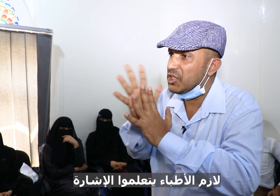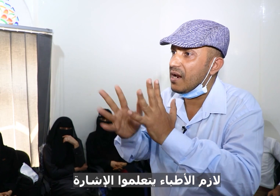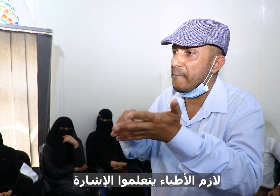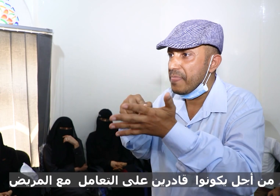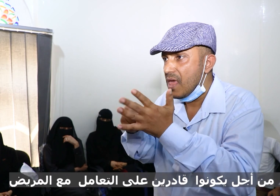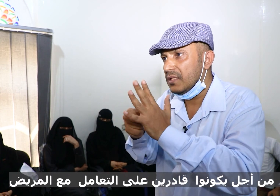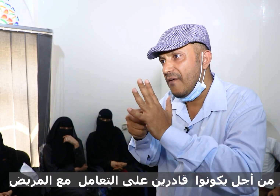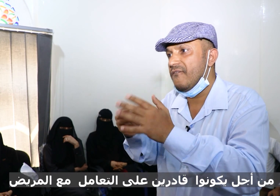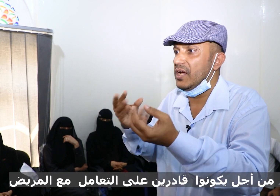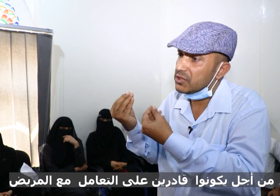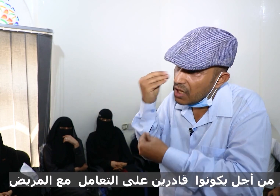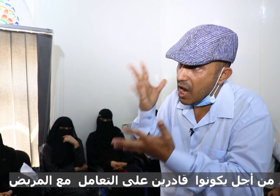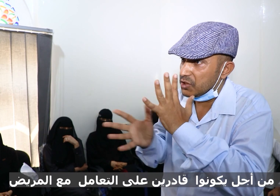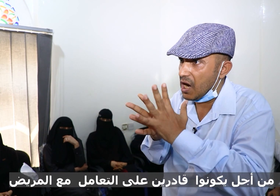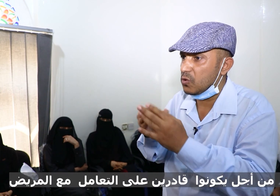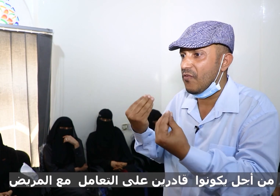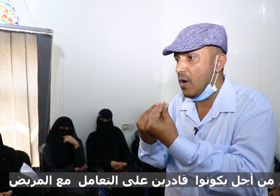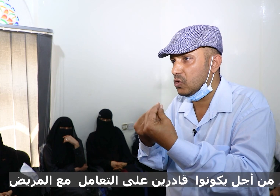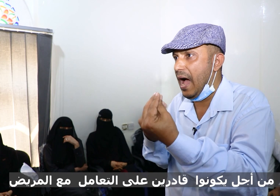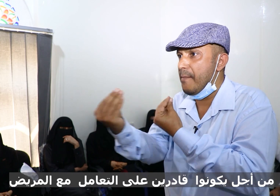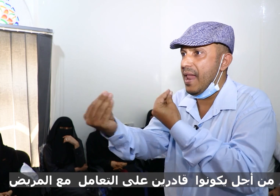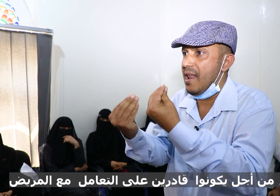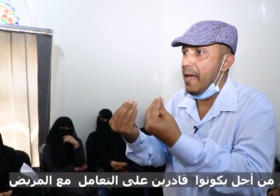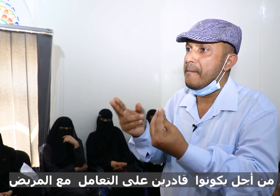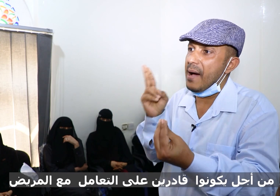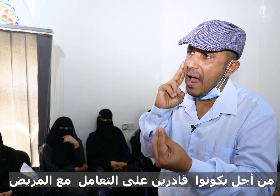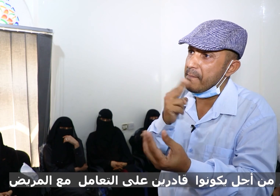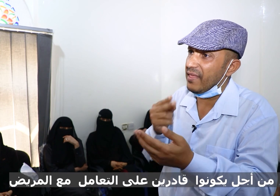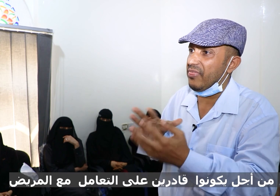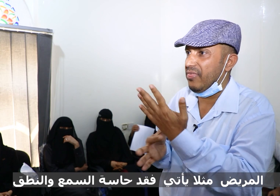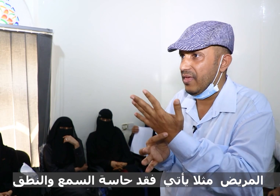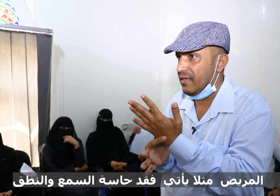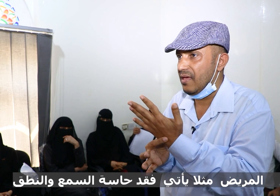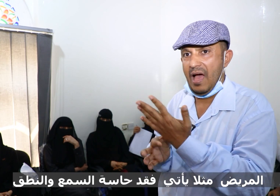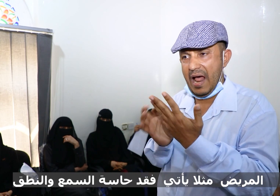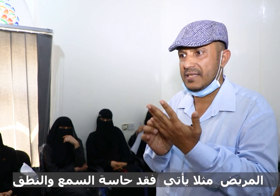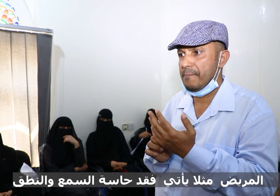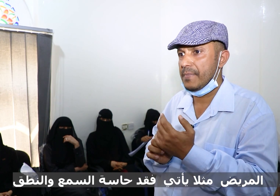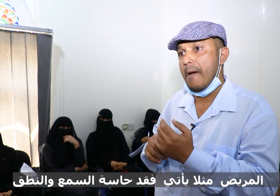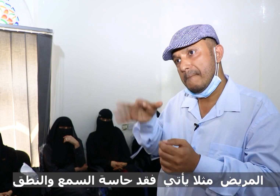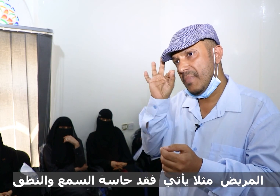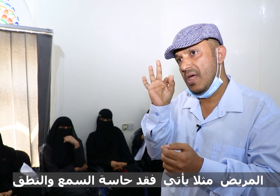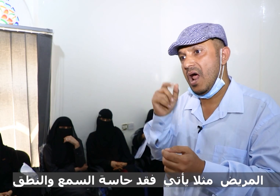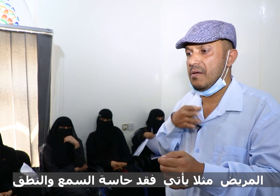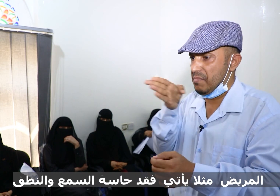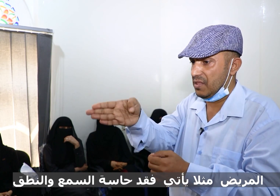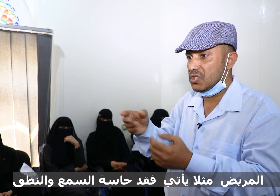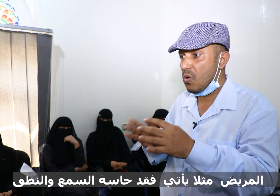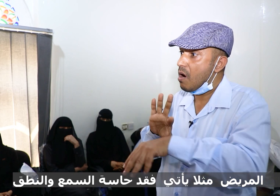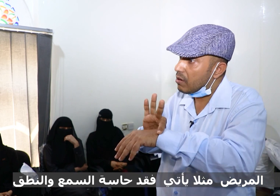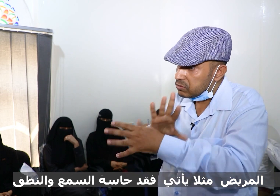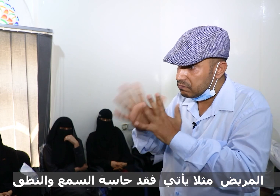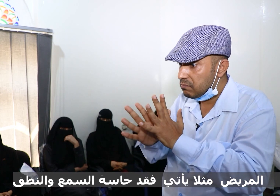على الإشارة، كيف الإشارة، كيف يتعامل مع المرض، رسم مثلا